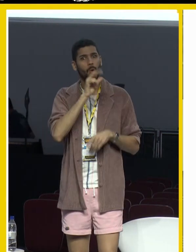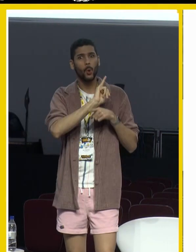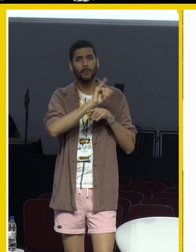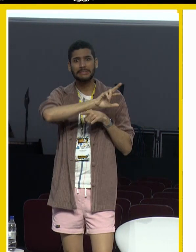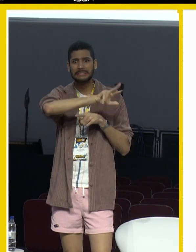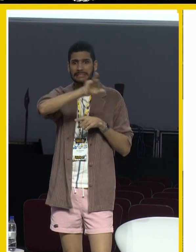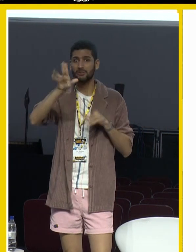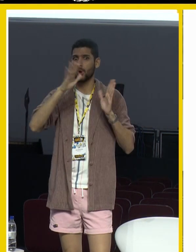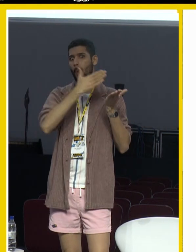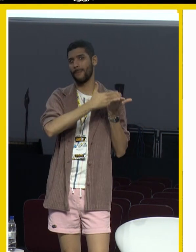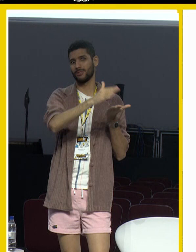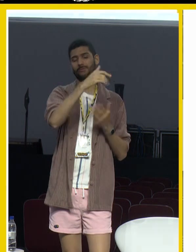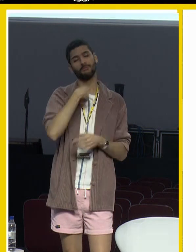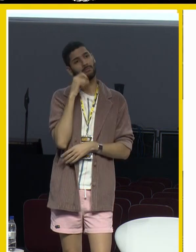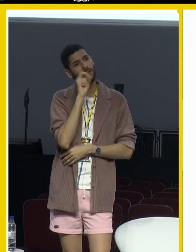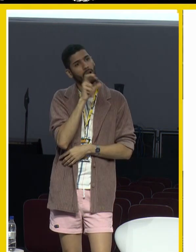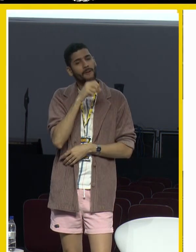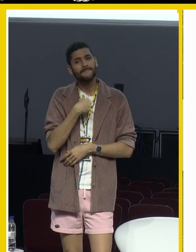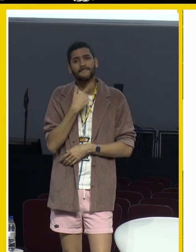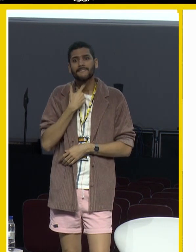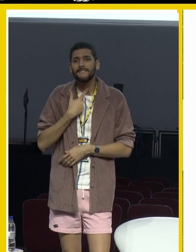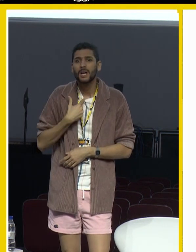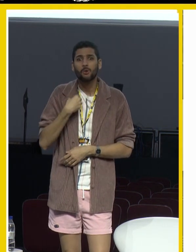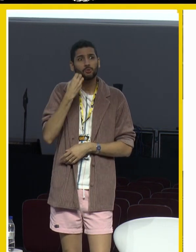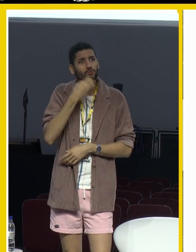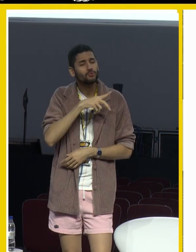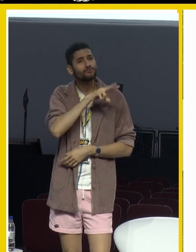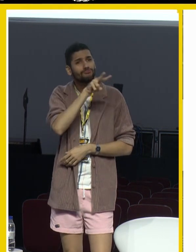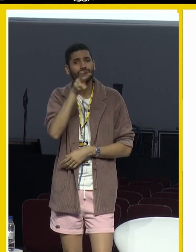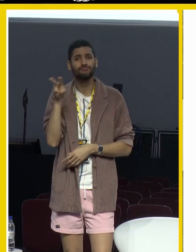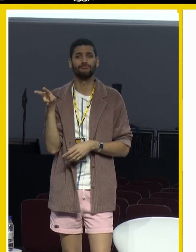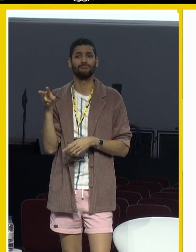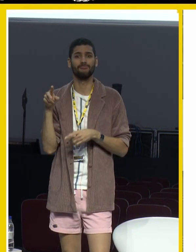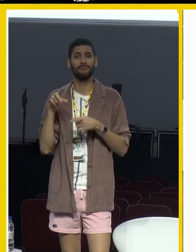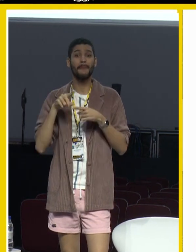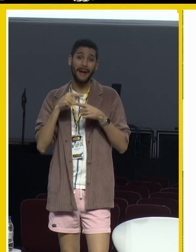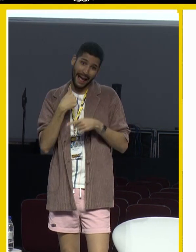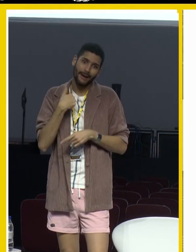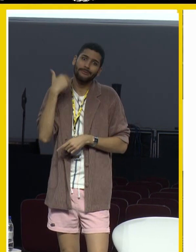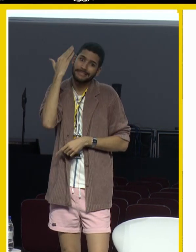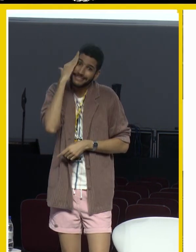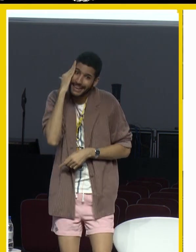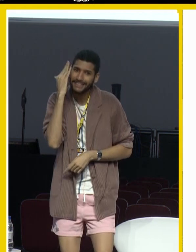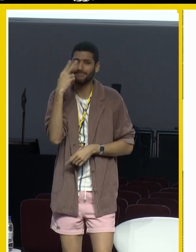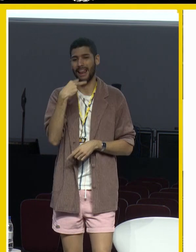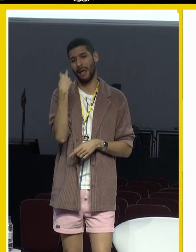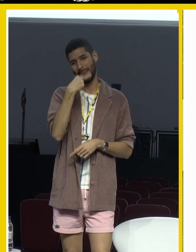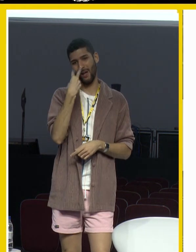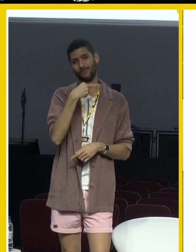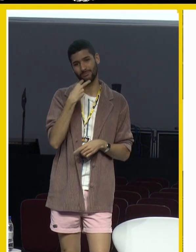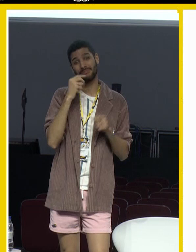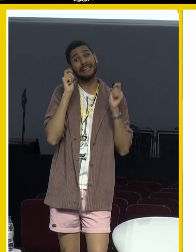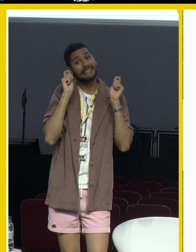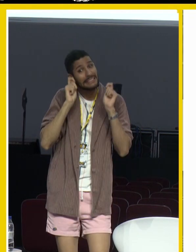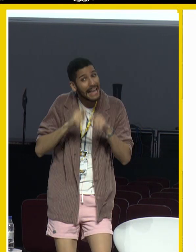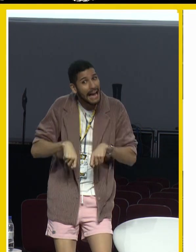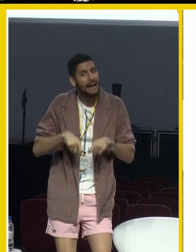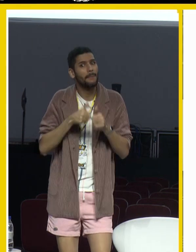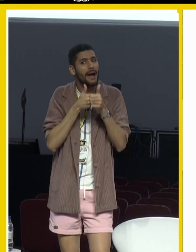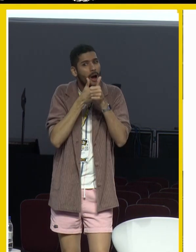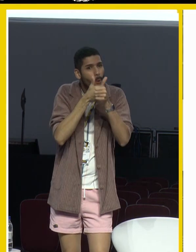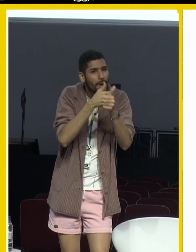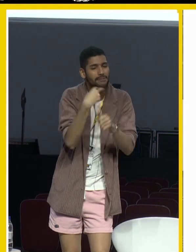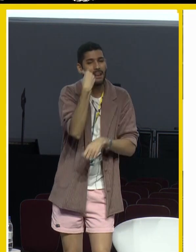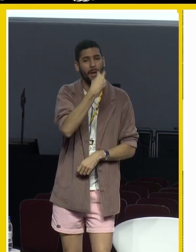e eu vi muitas coisas no youtube e aí eu tive vontade de ter essa experiência também eu como eu